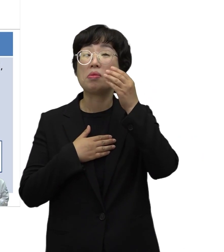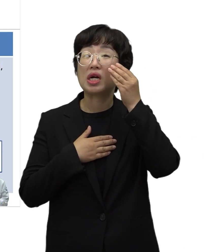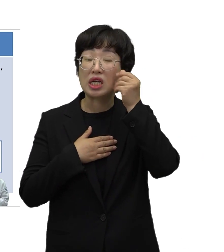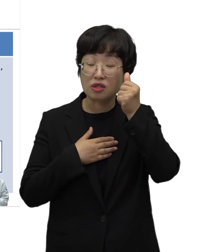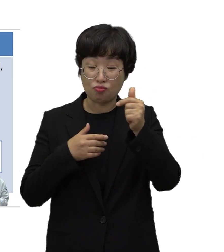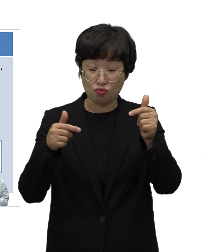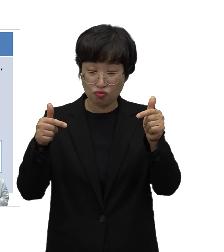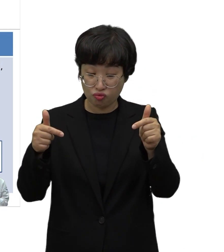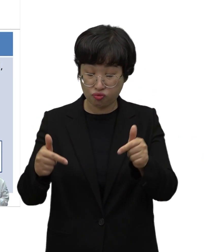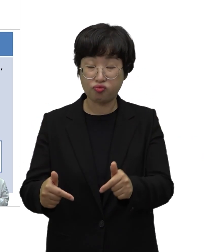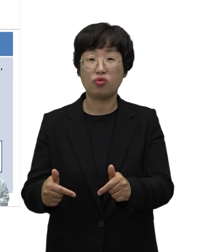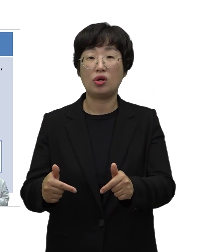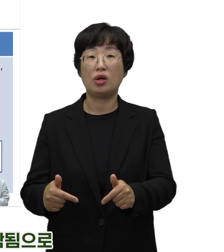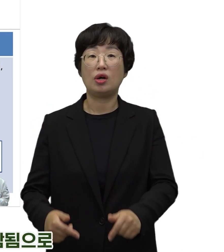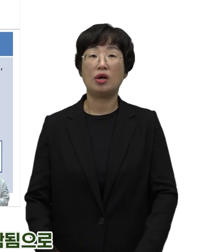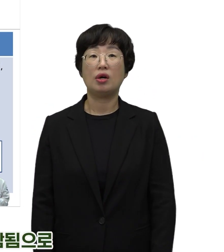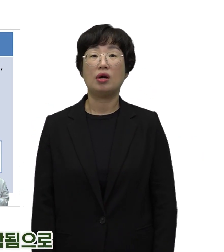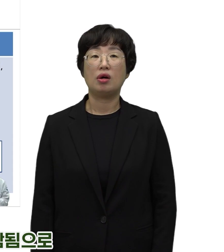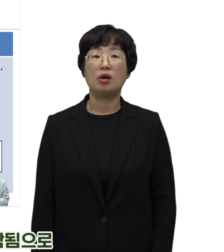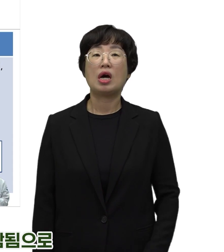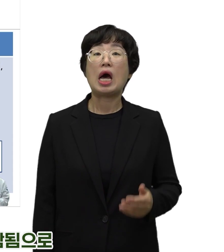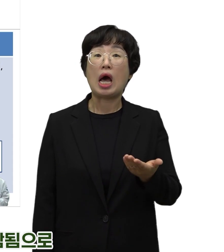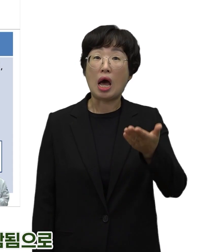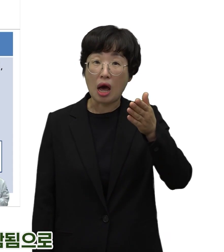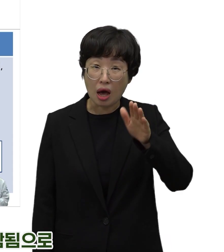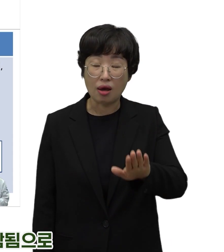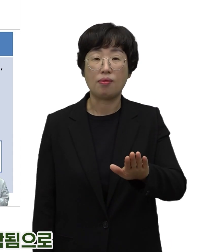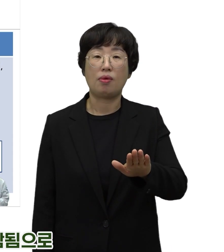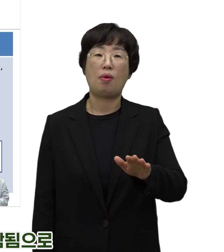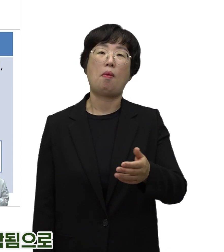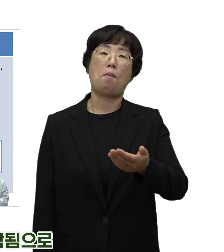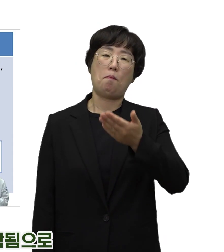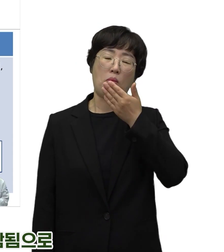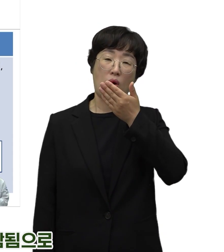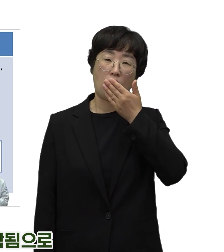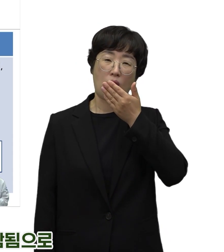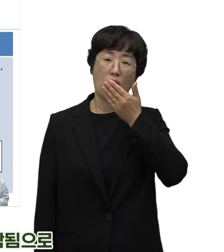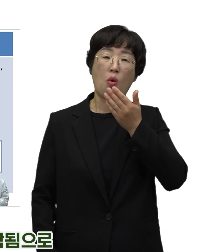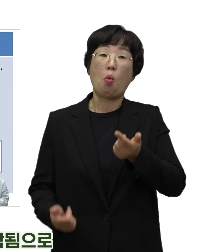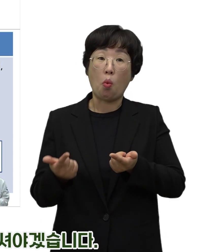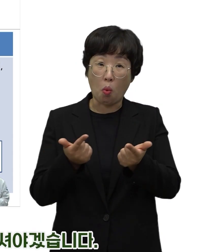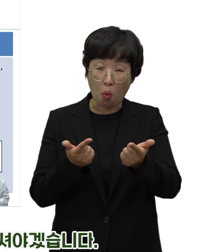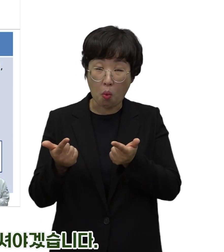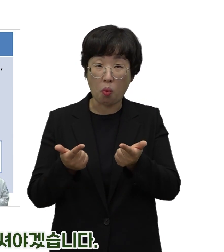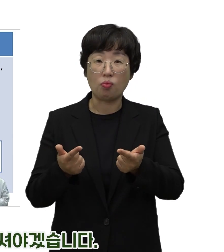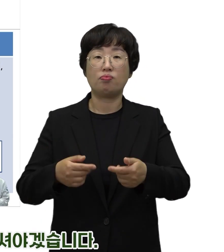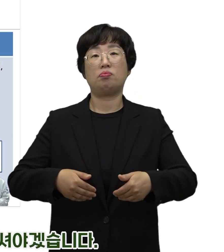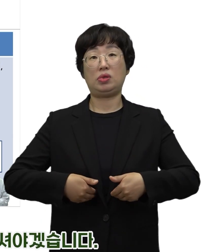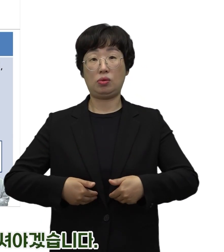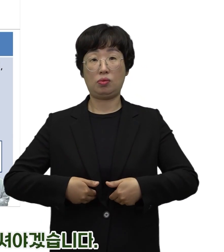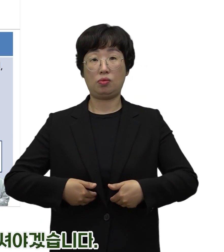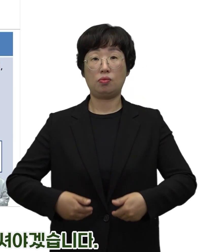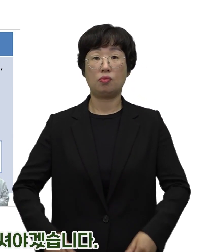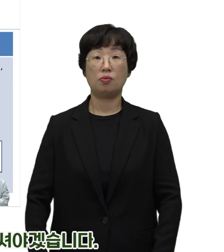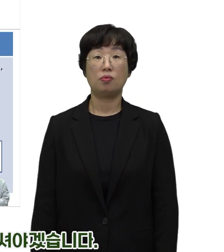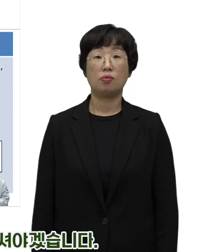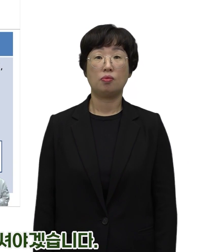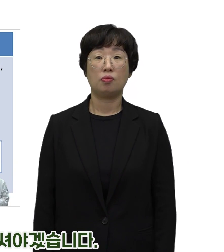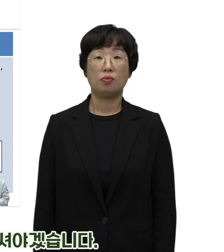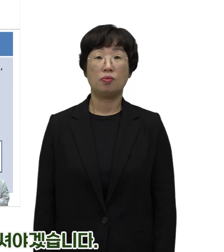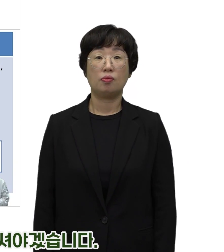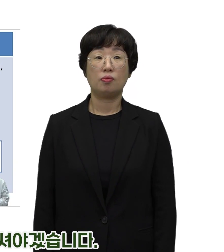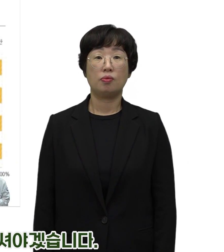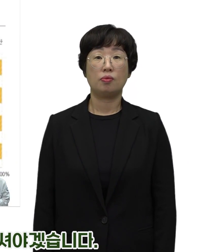중성지방을 낮춰줄 수 있습니다. 하지만 불포화 지방산도 지방에 포함되므로 총 에너지 섭취량의